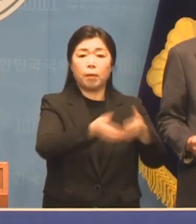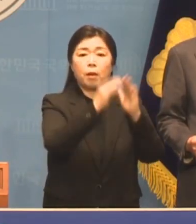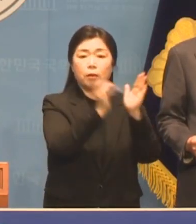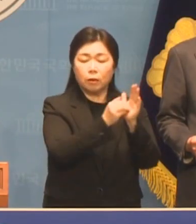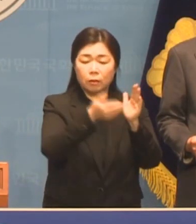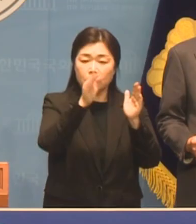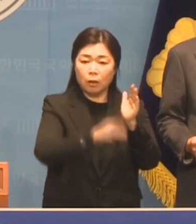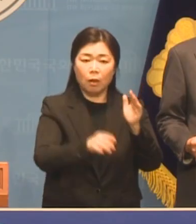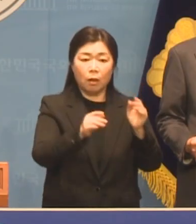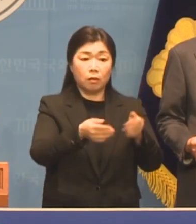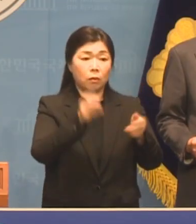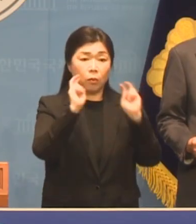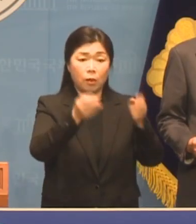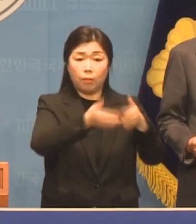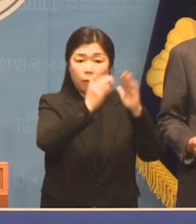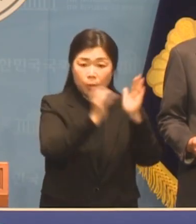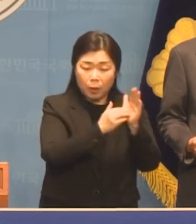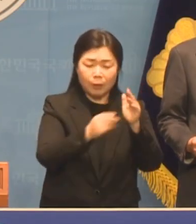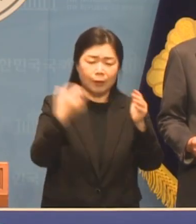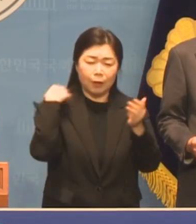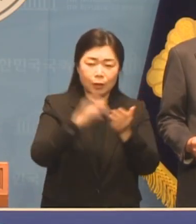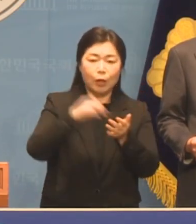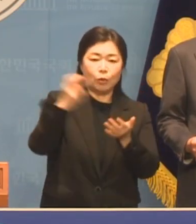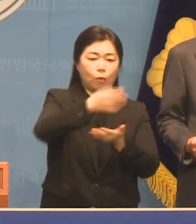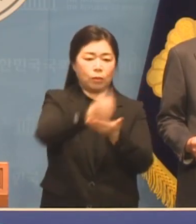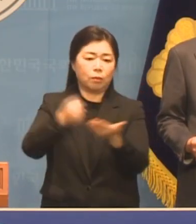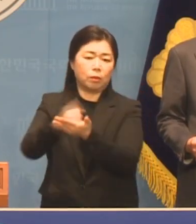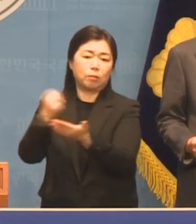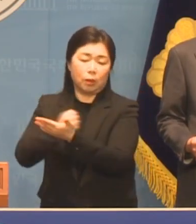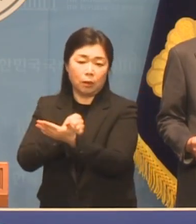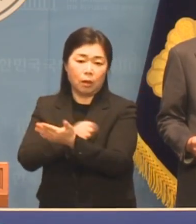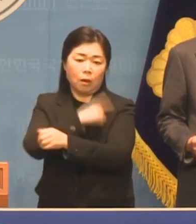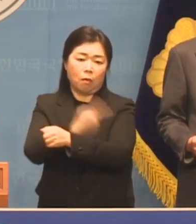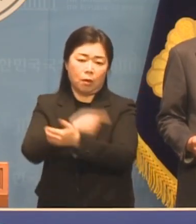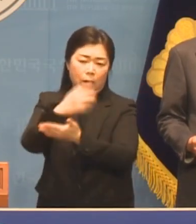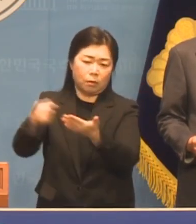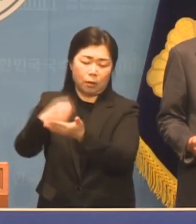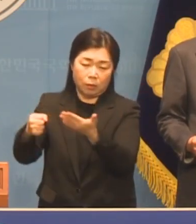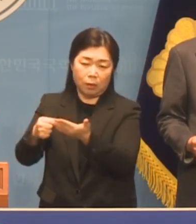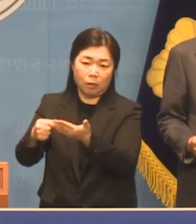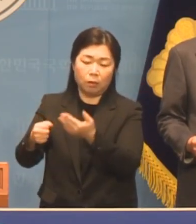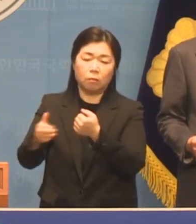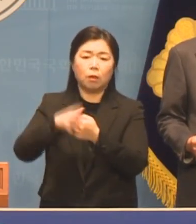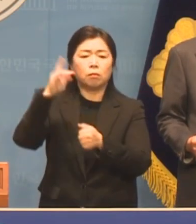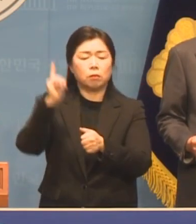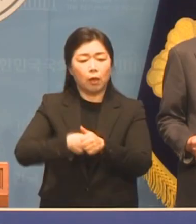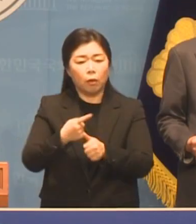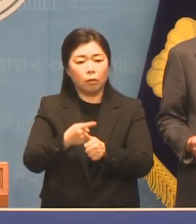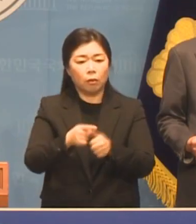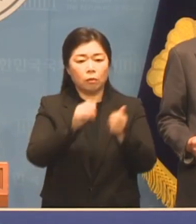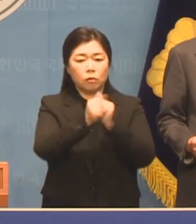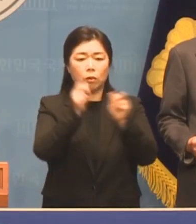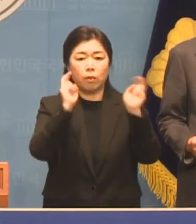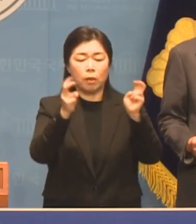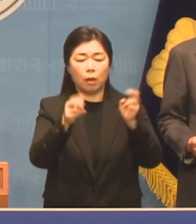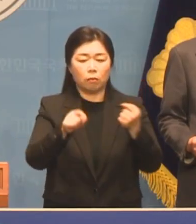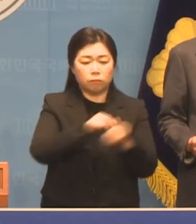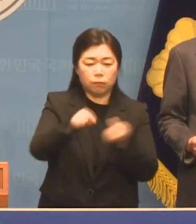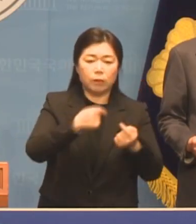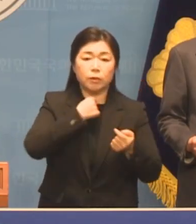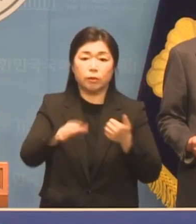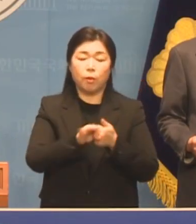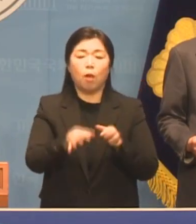등은 그 피해자들에게 다시 2번, 3번 투자를 하게 만드는 천인공란 짓을